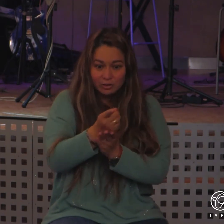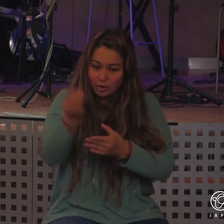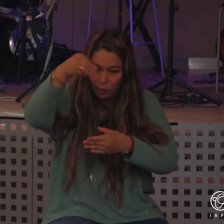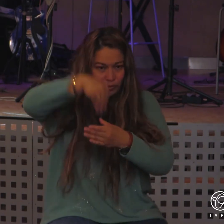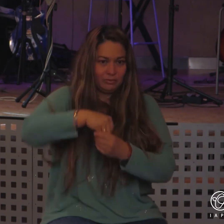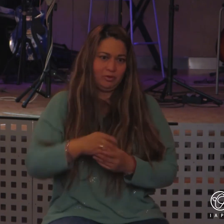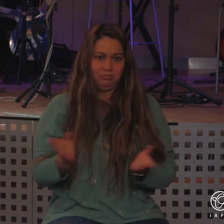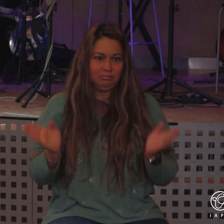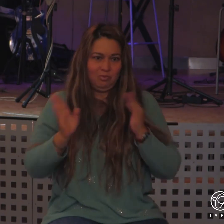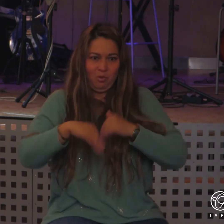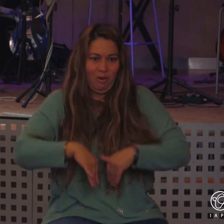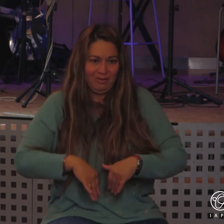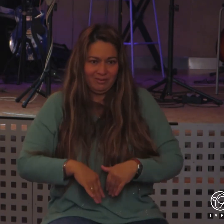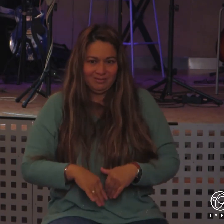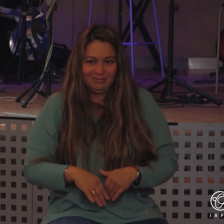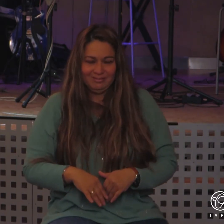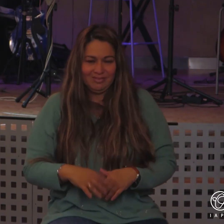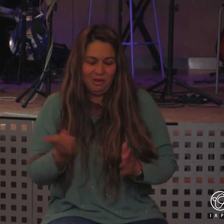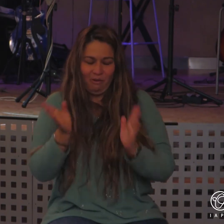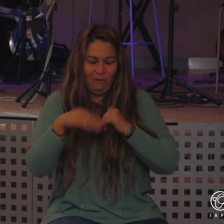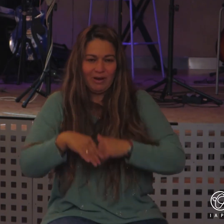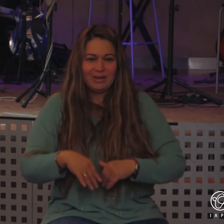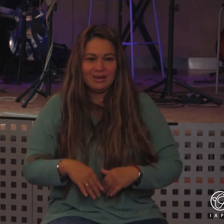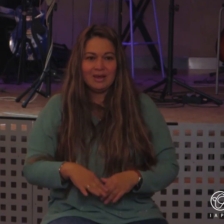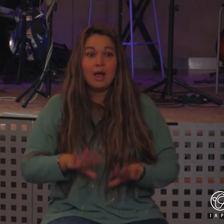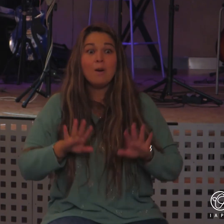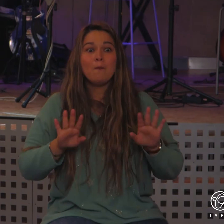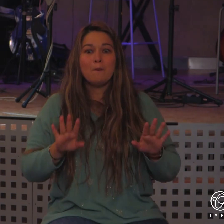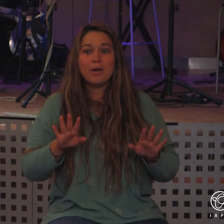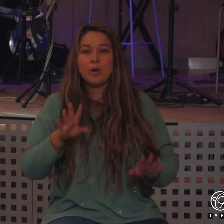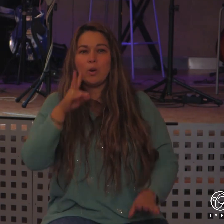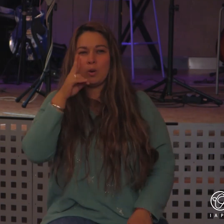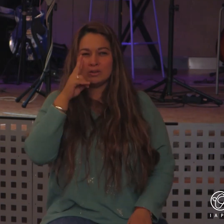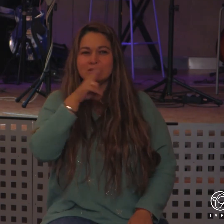Pero sí se fijan y sí ven las marcas.